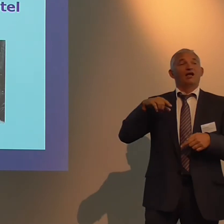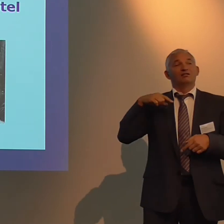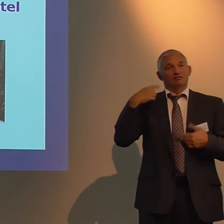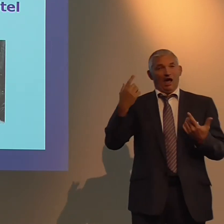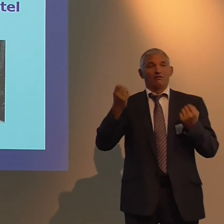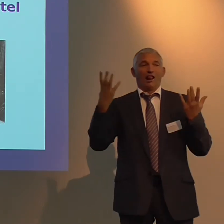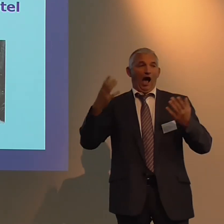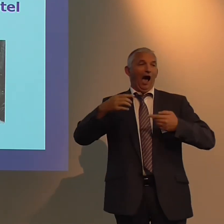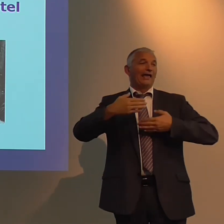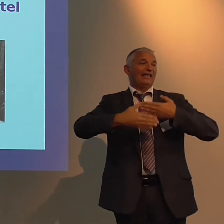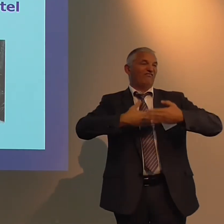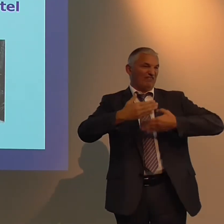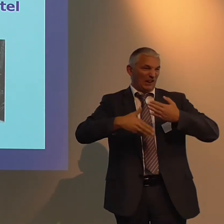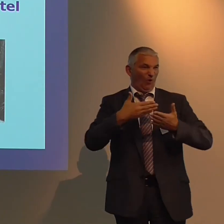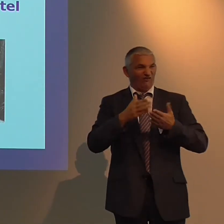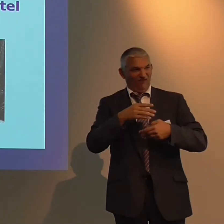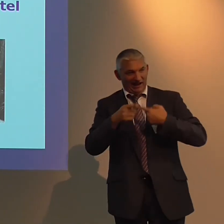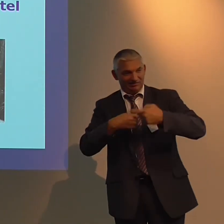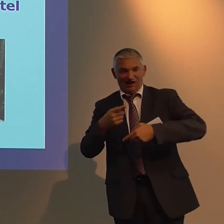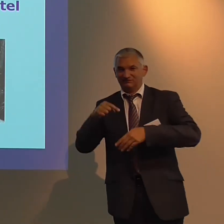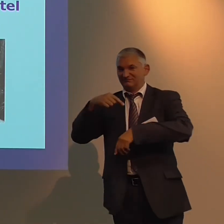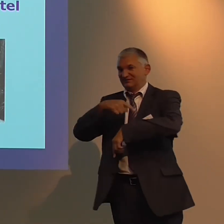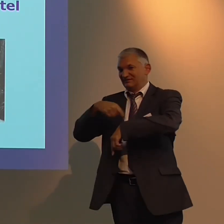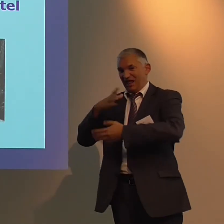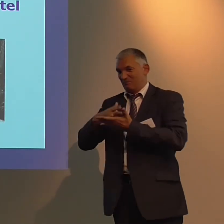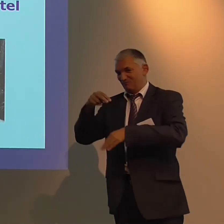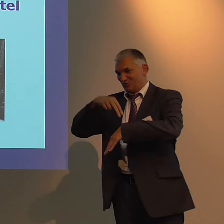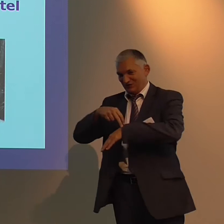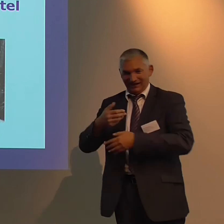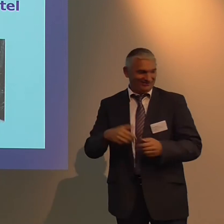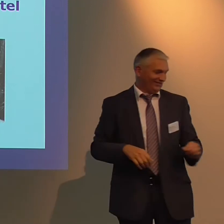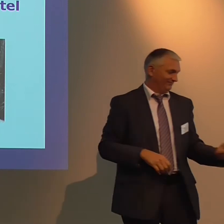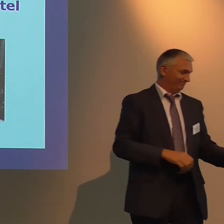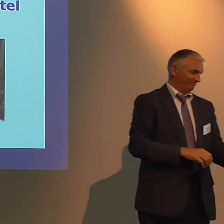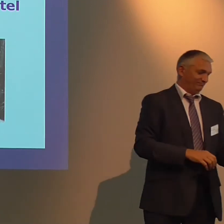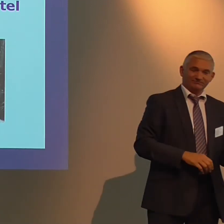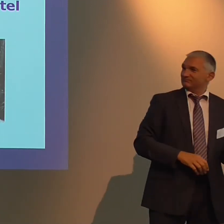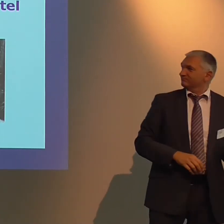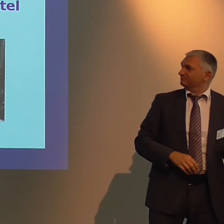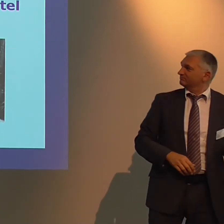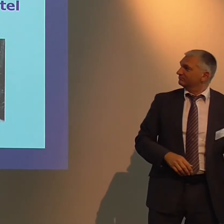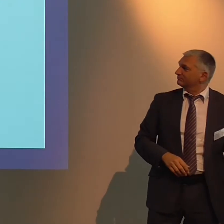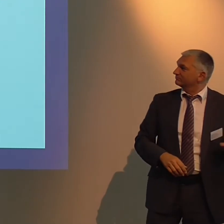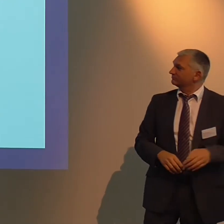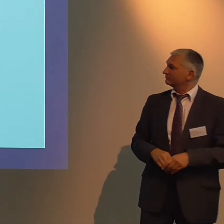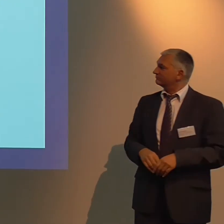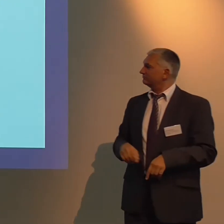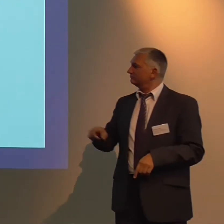genießen. Dann ist die Entwicklung weiter fortgeschritten. Die Zeit bleibt ja nicht stehen, wie wir alle wissen. Und